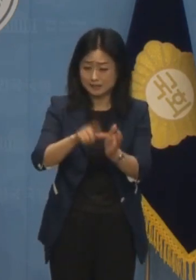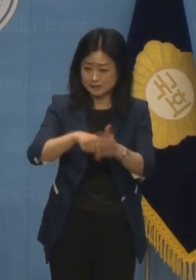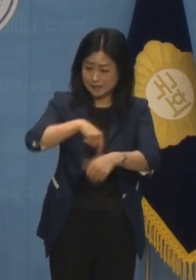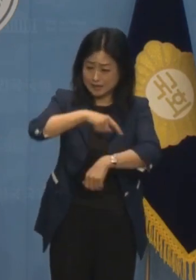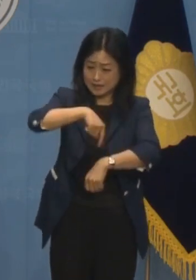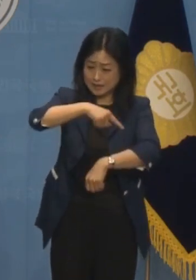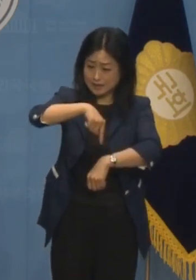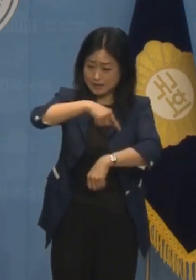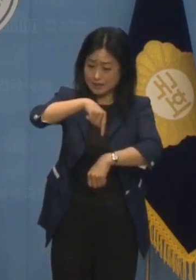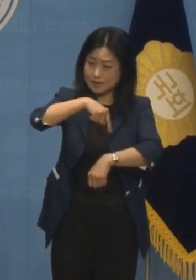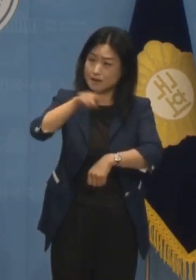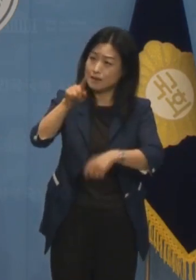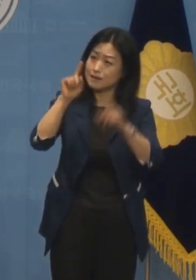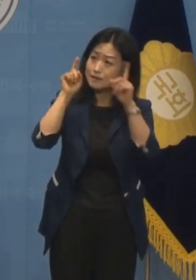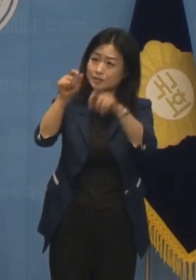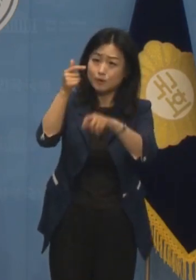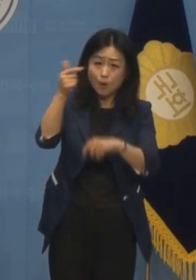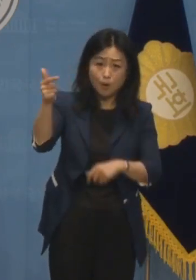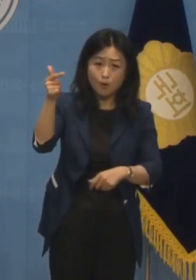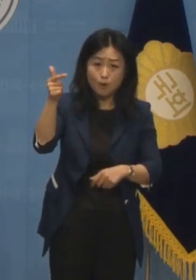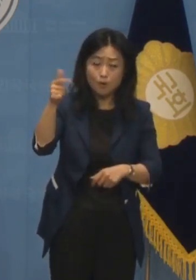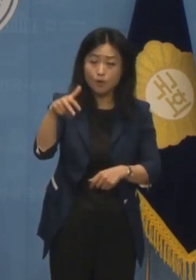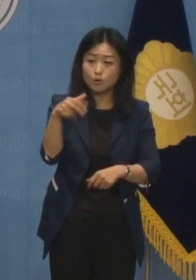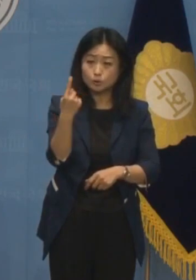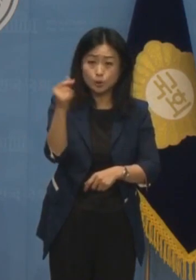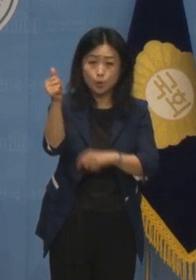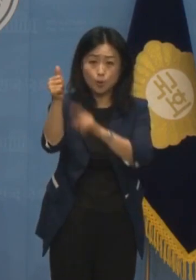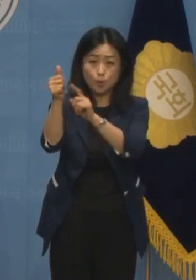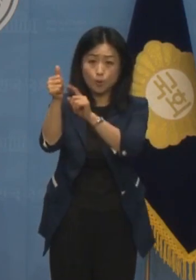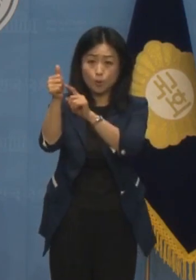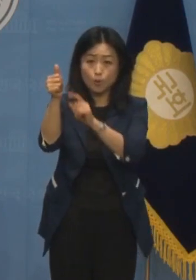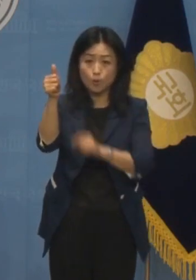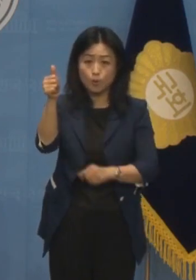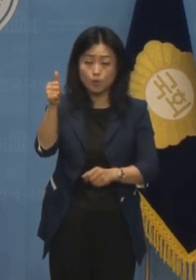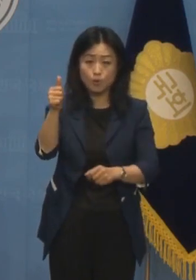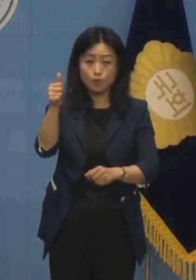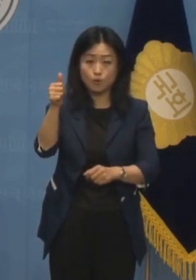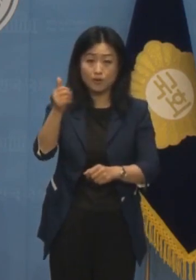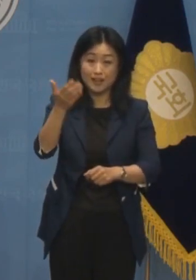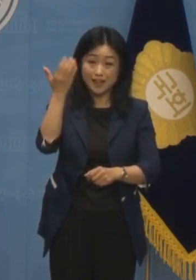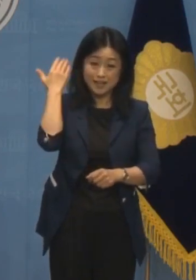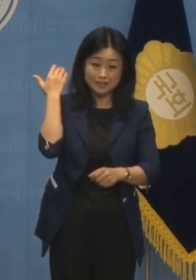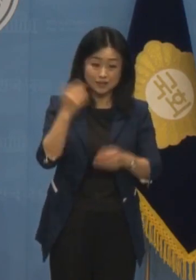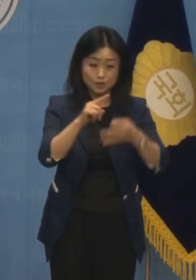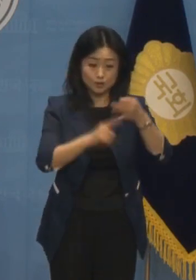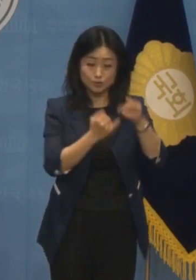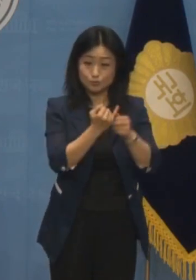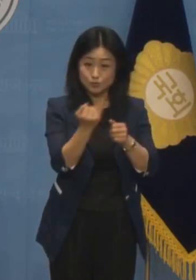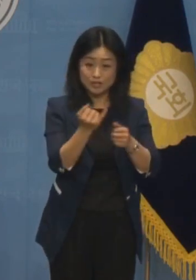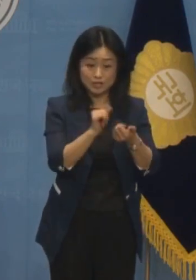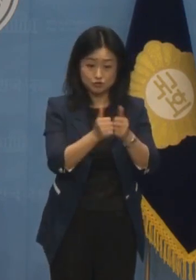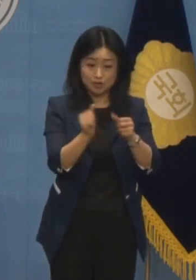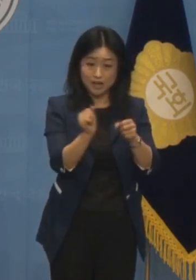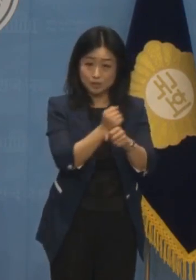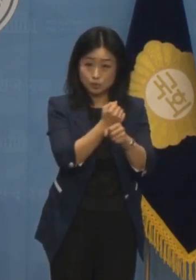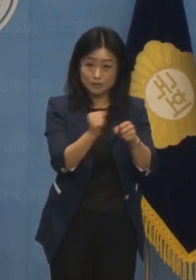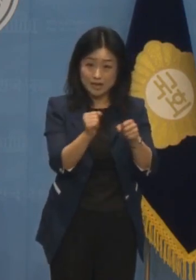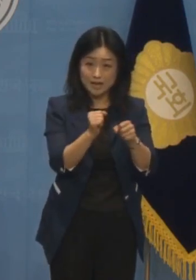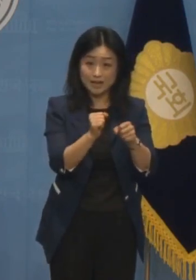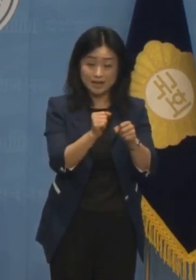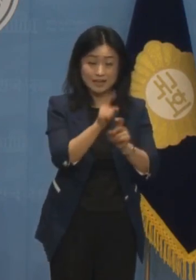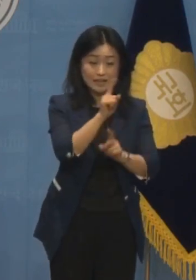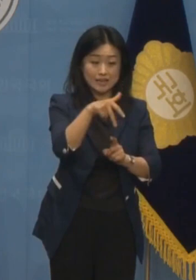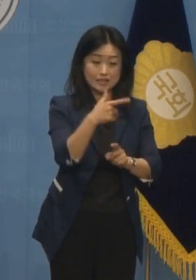의만 더 커질뿐입니다 조병로 경무관이 도이치 모터스 주가 조작의 공범인 이종호 전